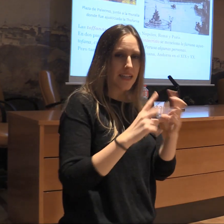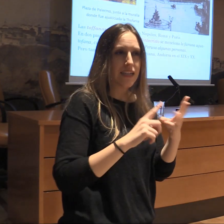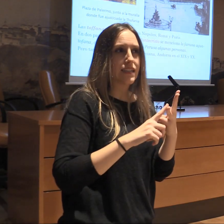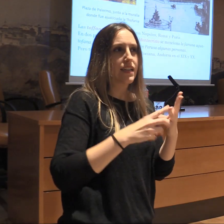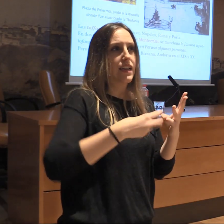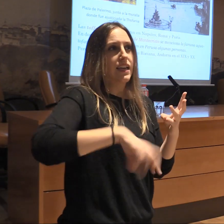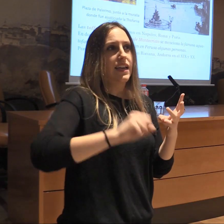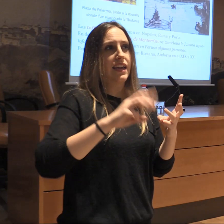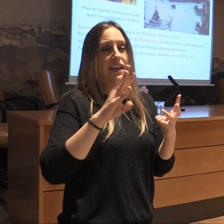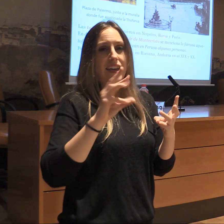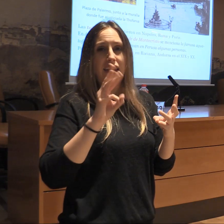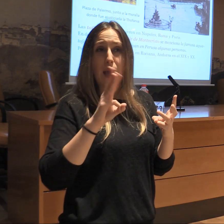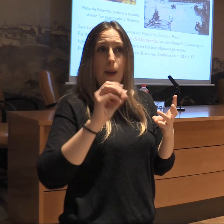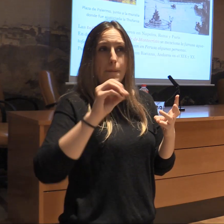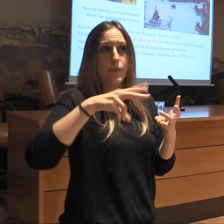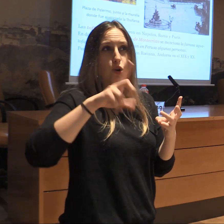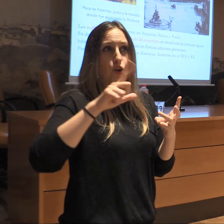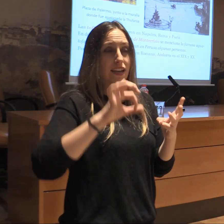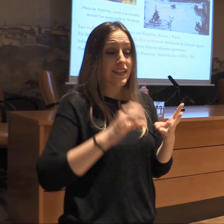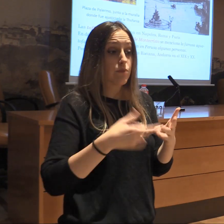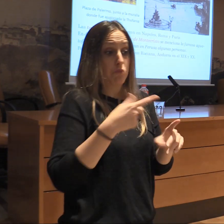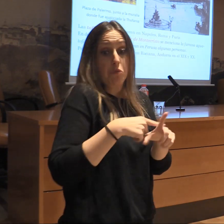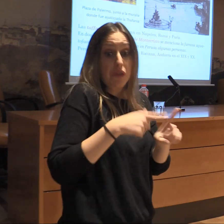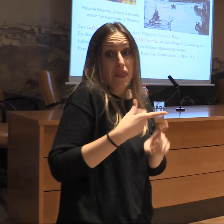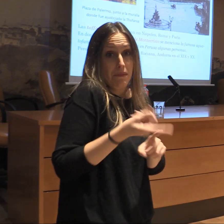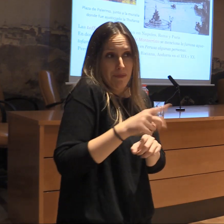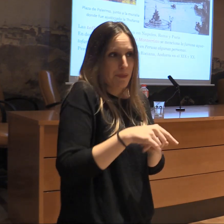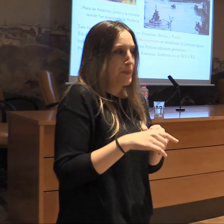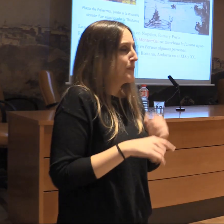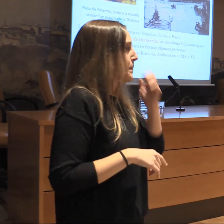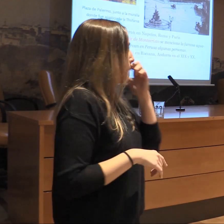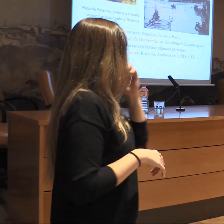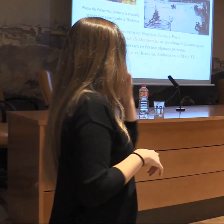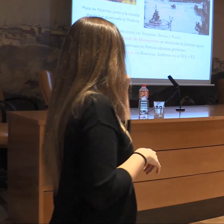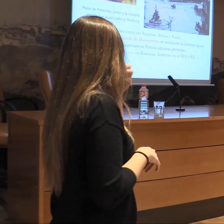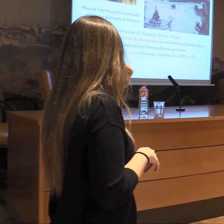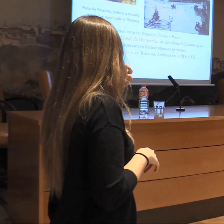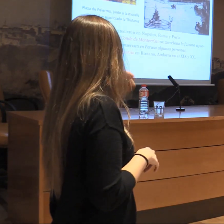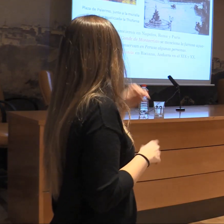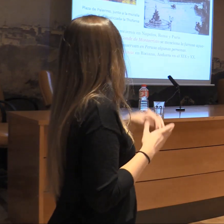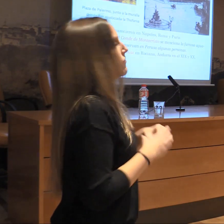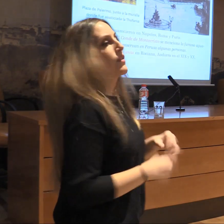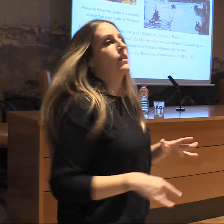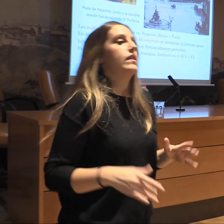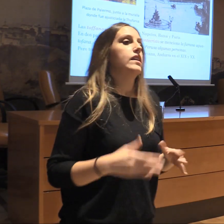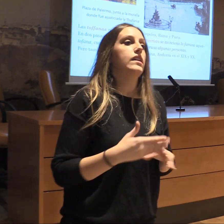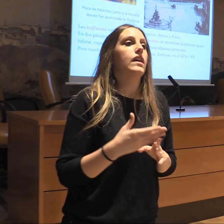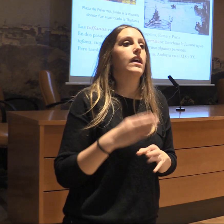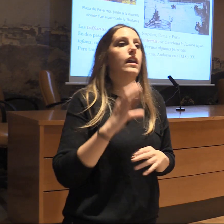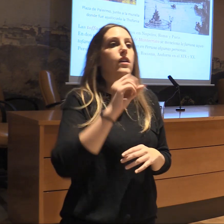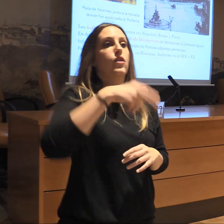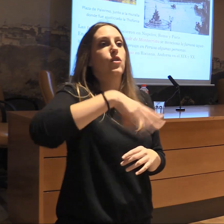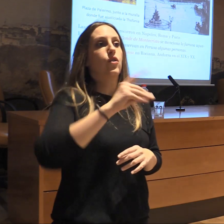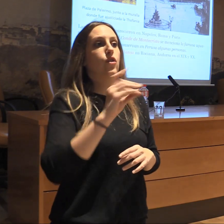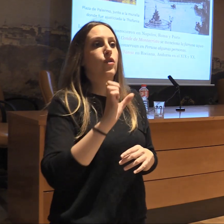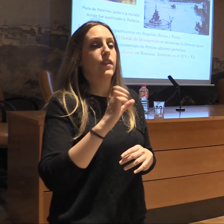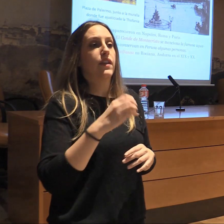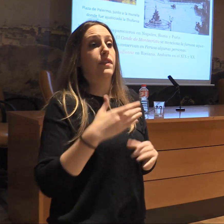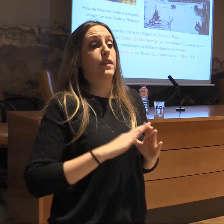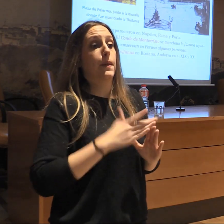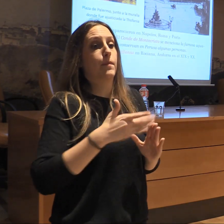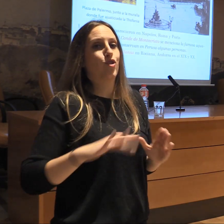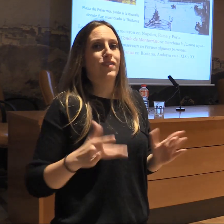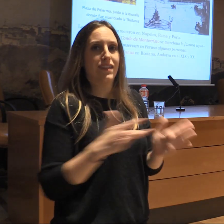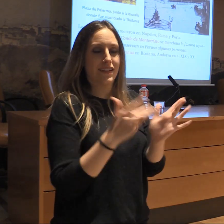luego, por ejemplo, el conde de Montecristo habla de la famosa aqua tofana, cuyo secreto conservan